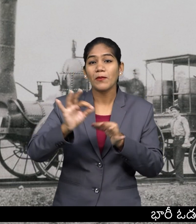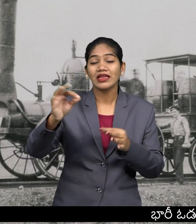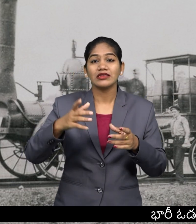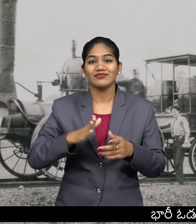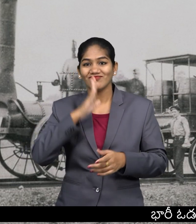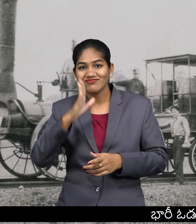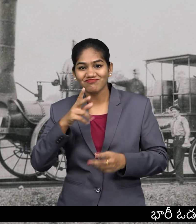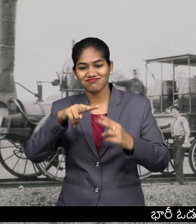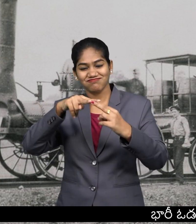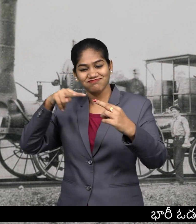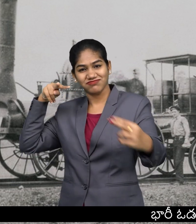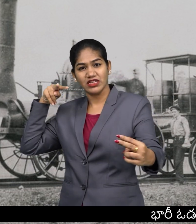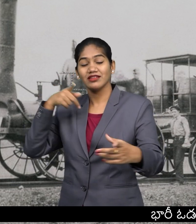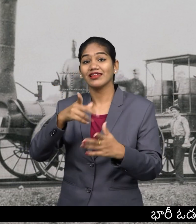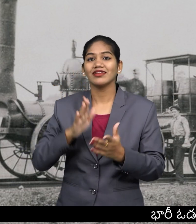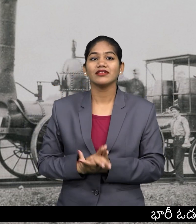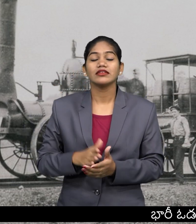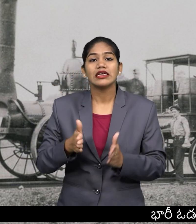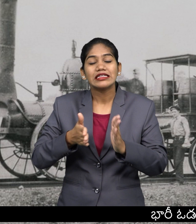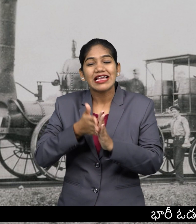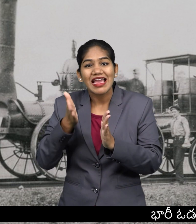భారీ ఓడలను నిర్మించింది